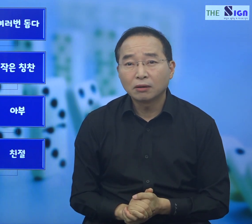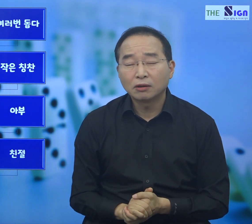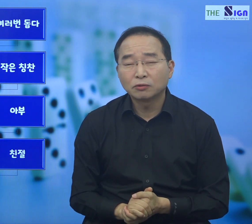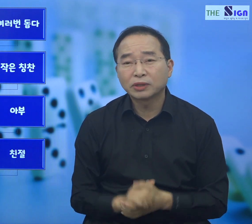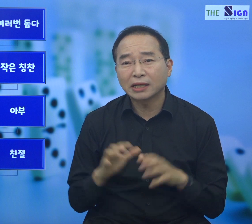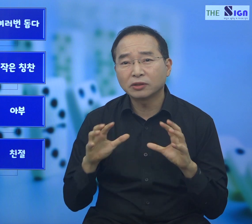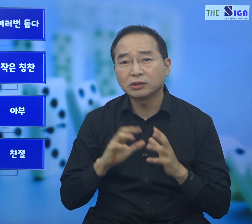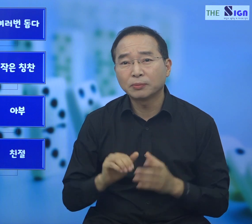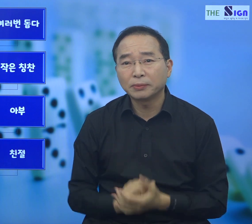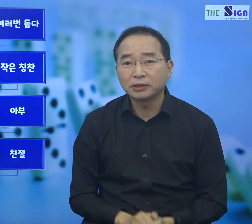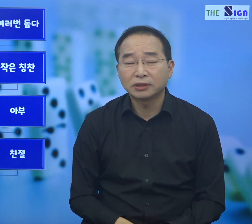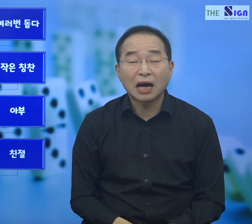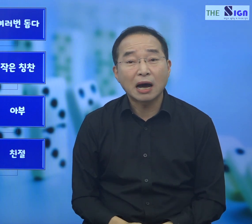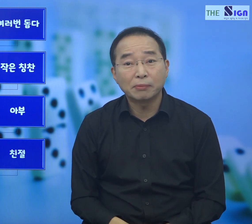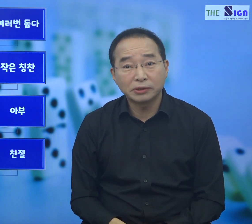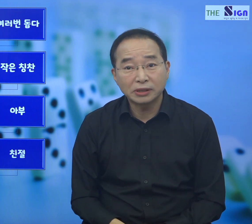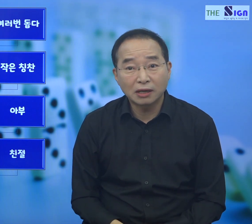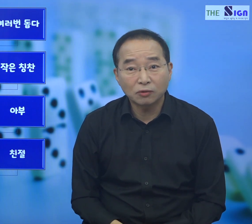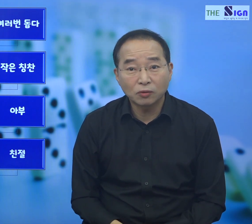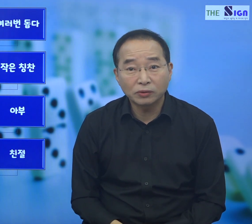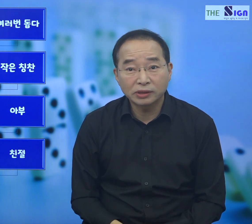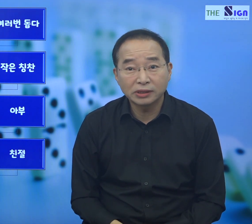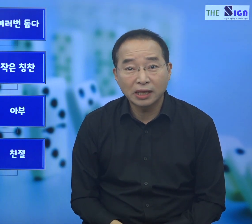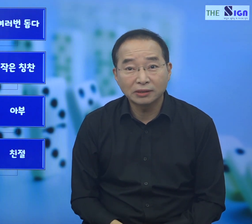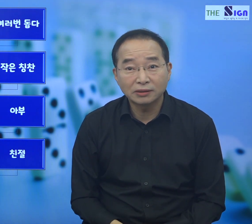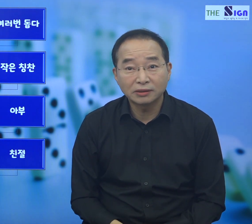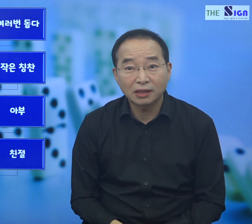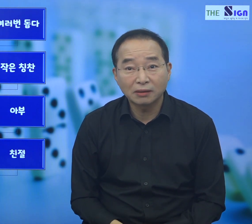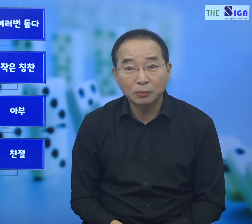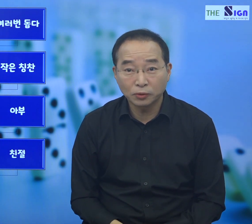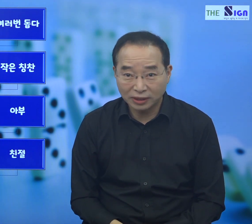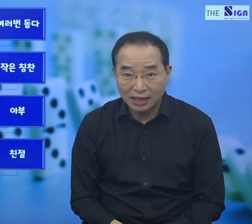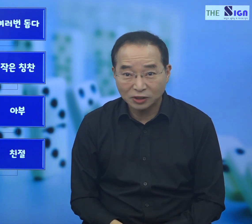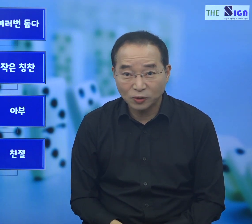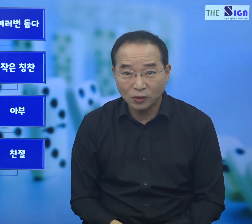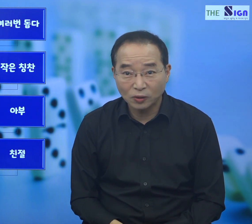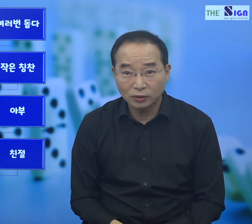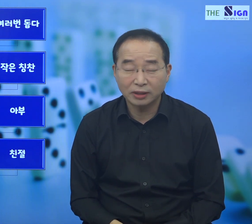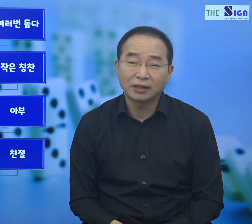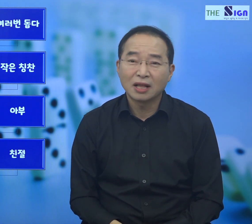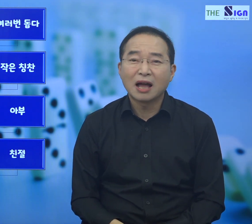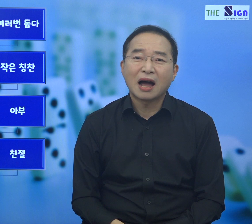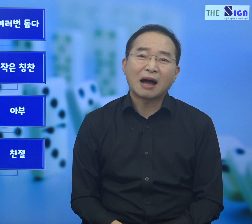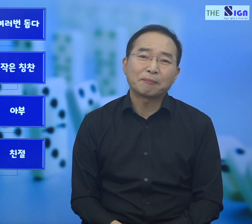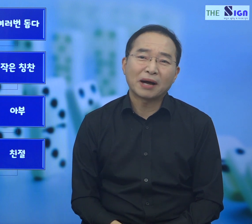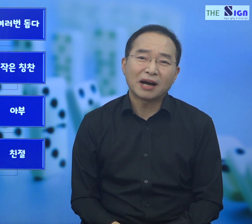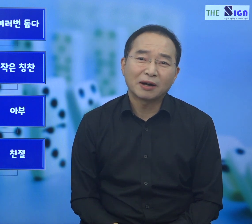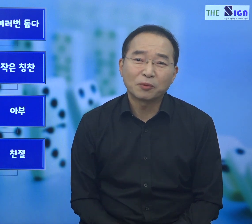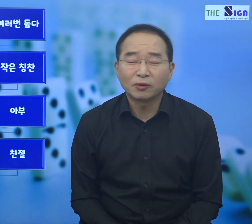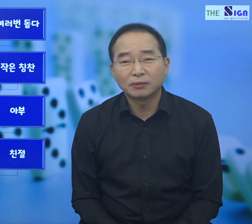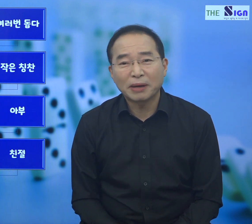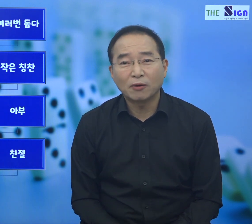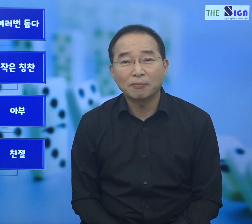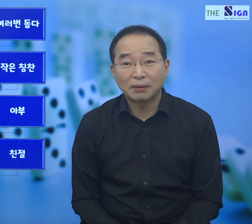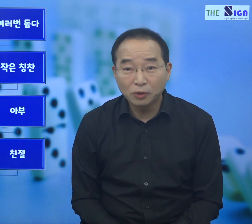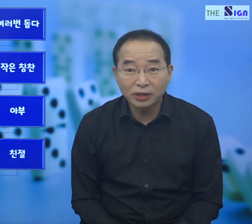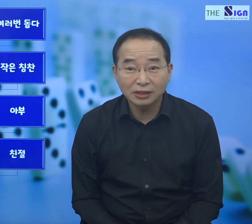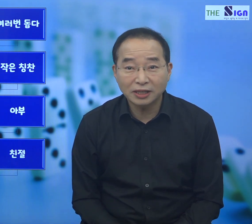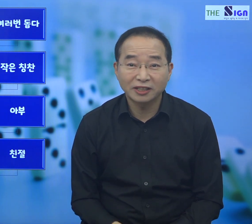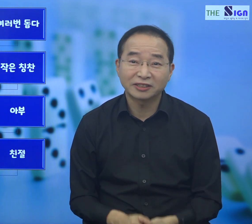우리 가정에서 보면은 이제 아버지하고 친한 사람이 보통 딸이죠. 딸이 아빠 뭐 100원만 뭐 이렇게 하잖아요. 그때